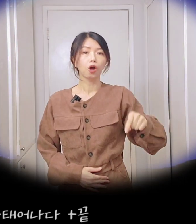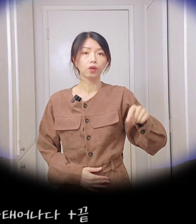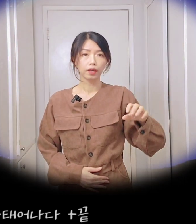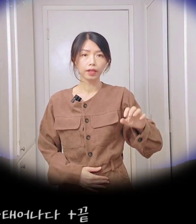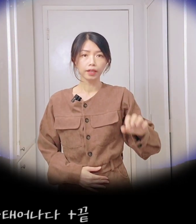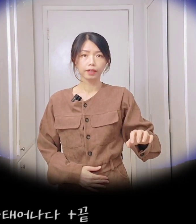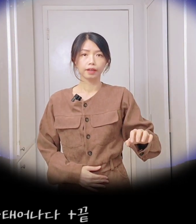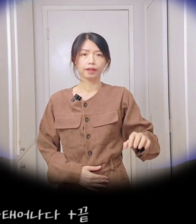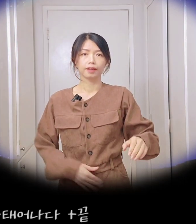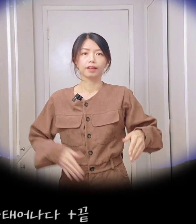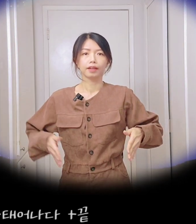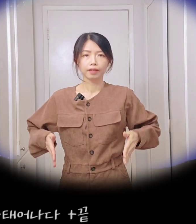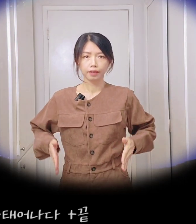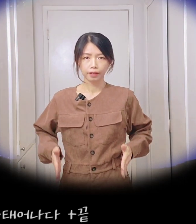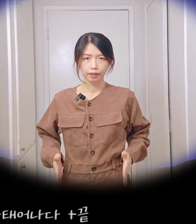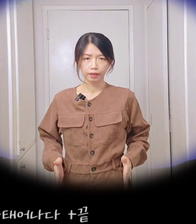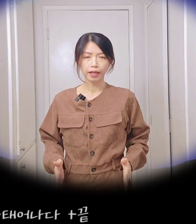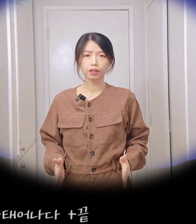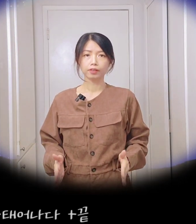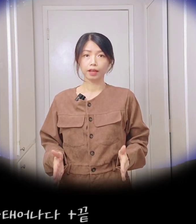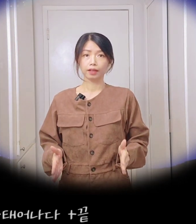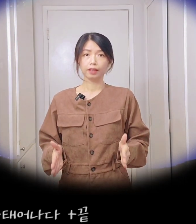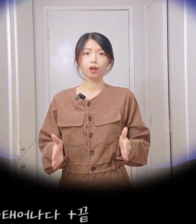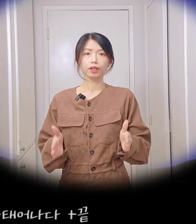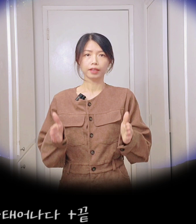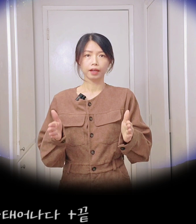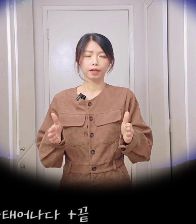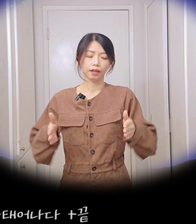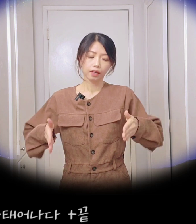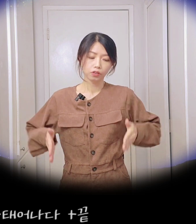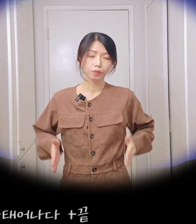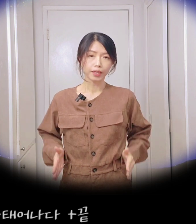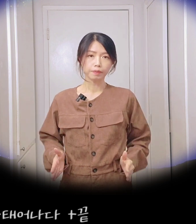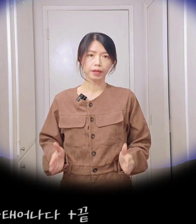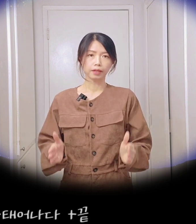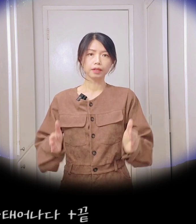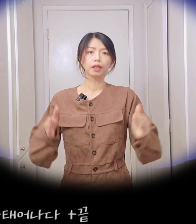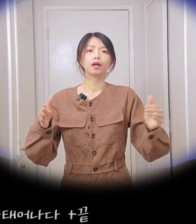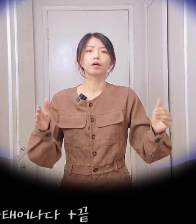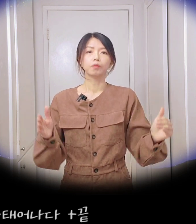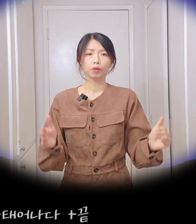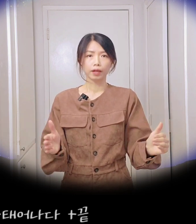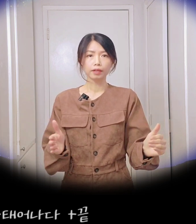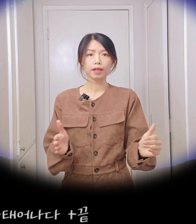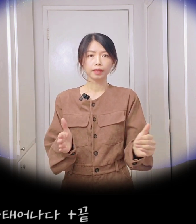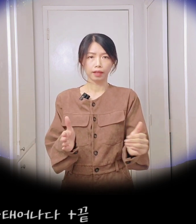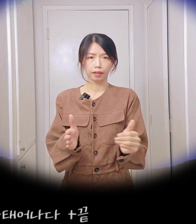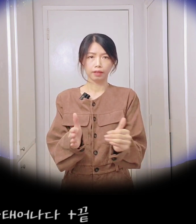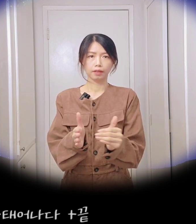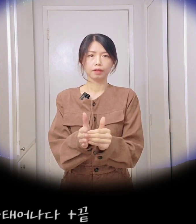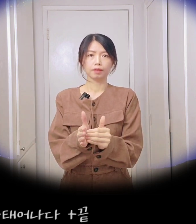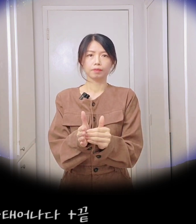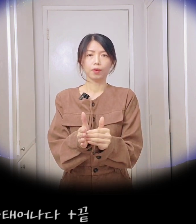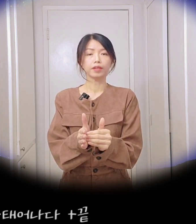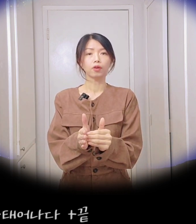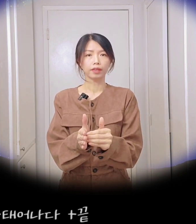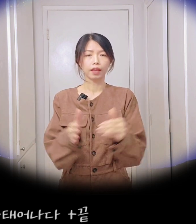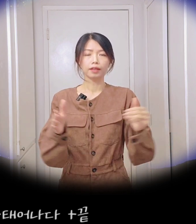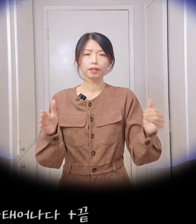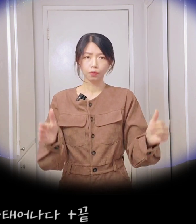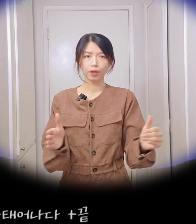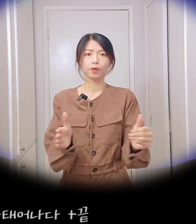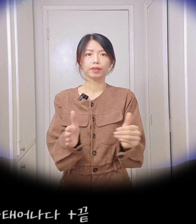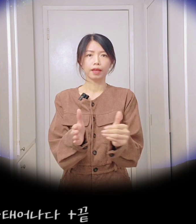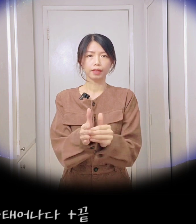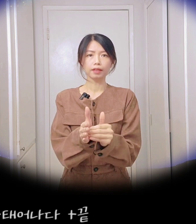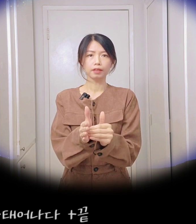주 여기 나셨다. 태어나다. 그리고 마지막에는 뭔가 끝냈다는,